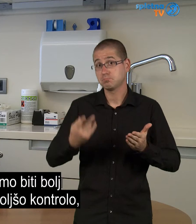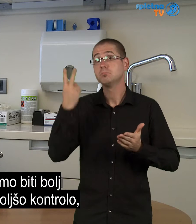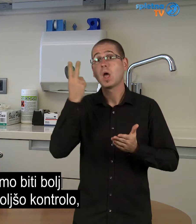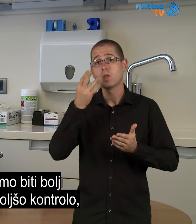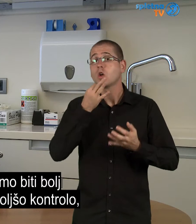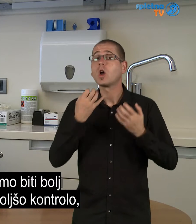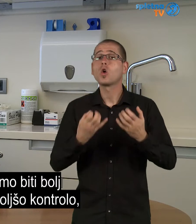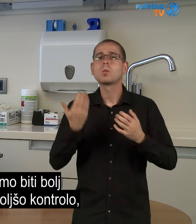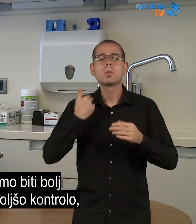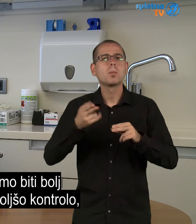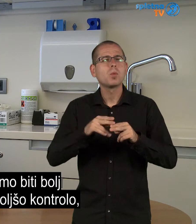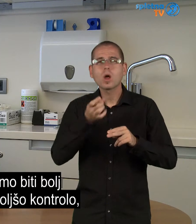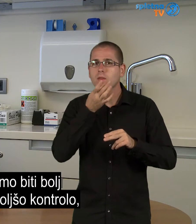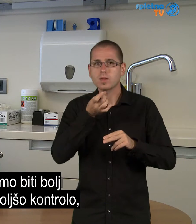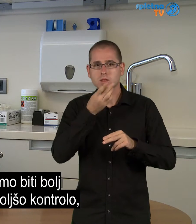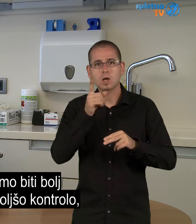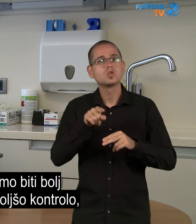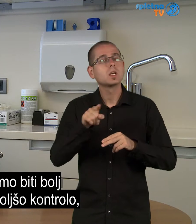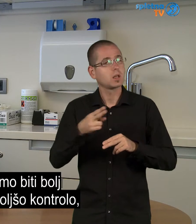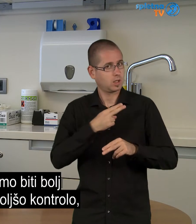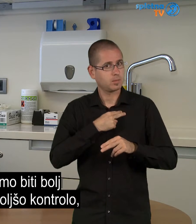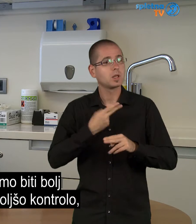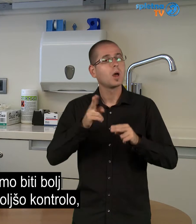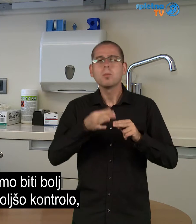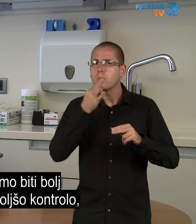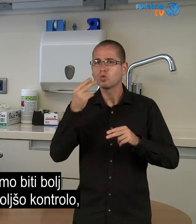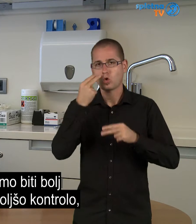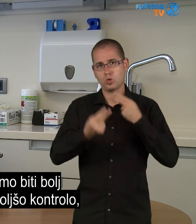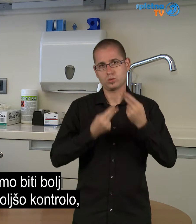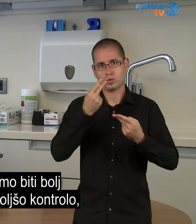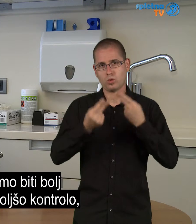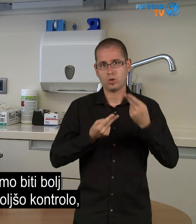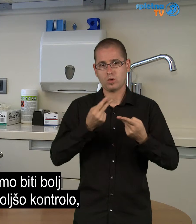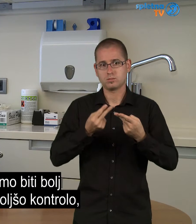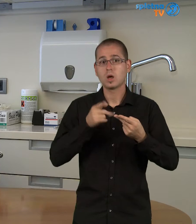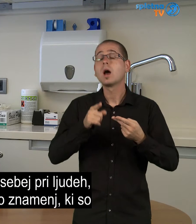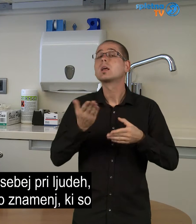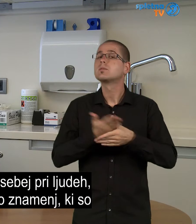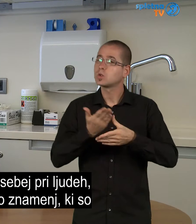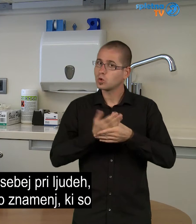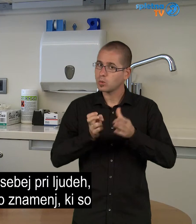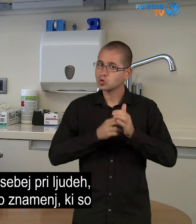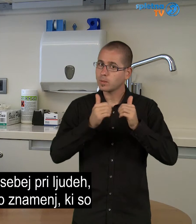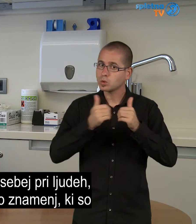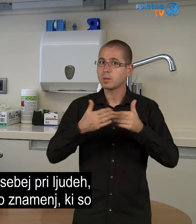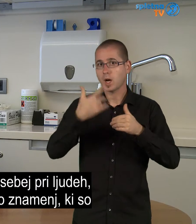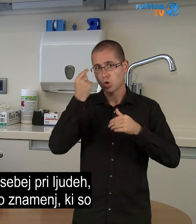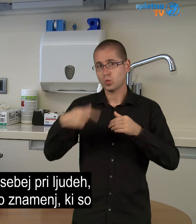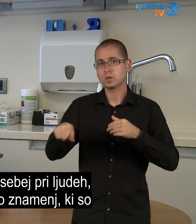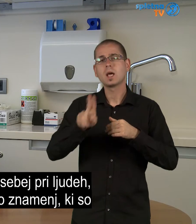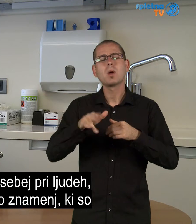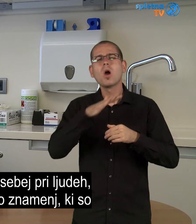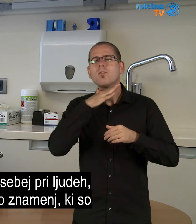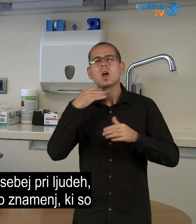Seveda, če hočemo biti bolj natančni in imeti boljšo kontrolo, kar svetujemo še posebej pri ljudeh, ki